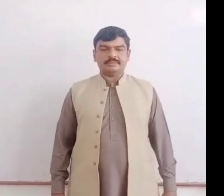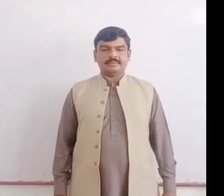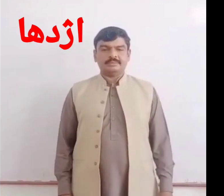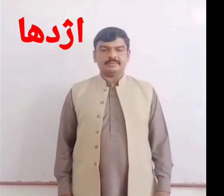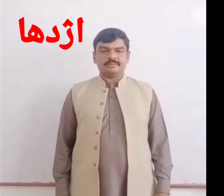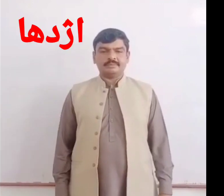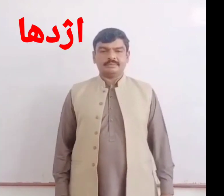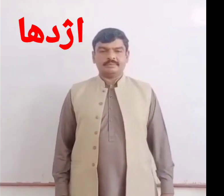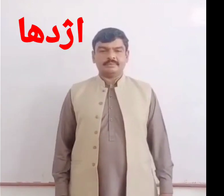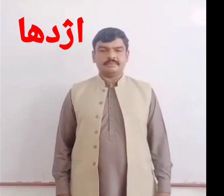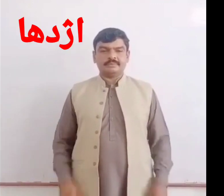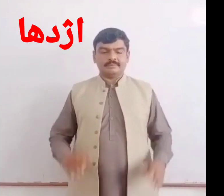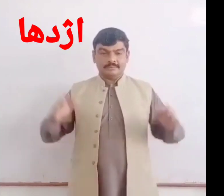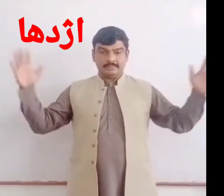अजदहा,